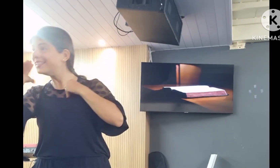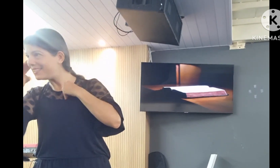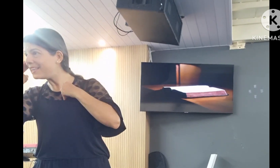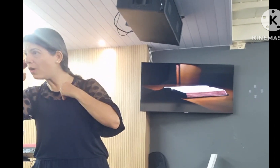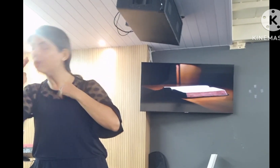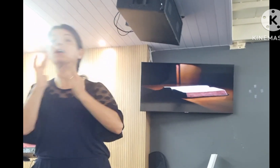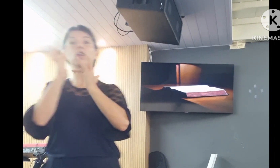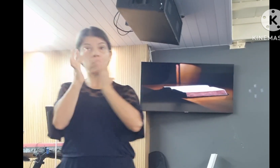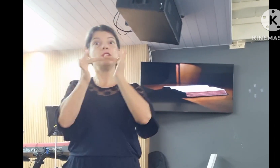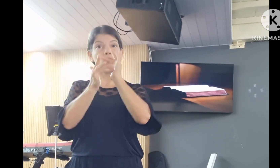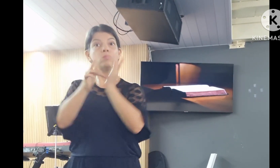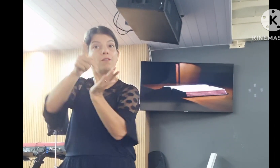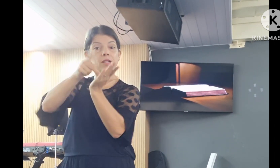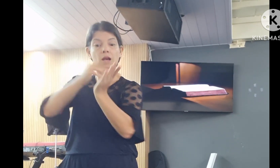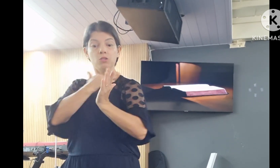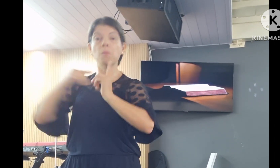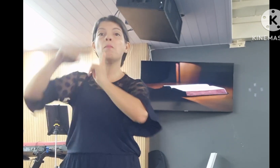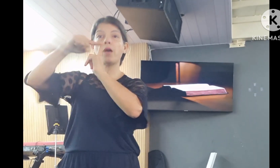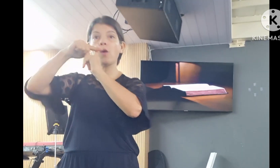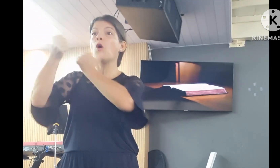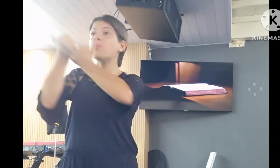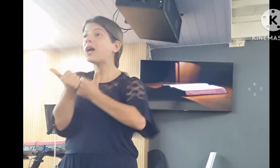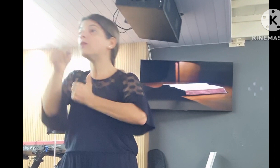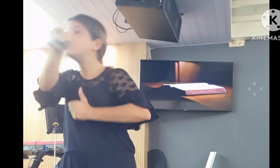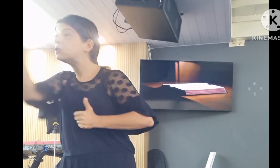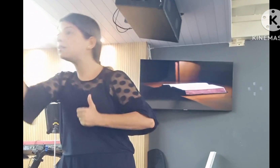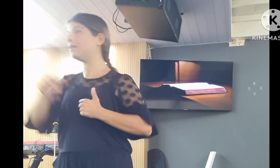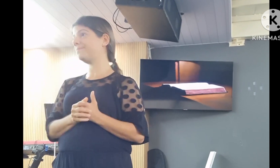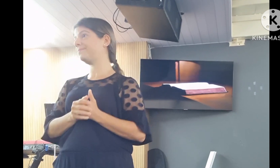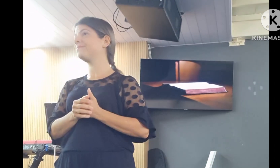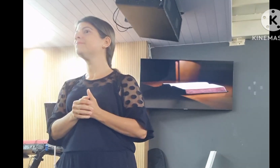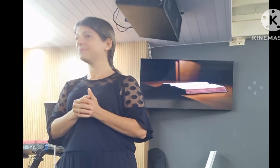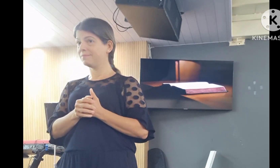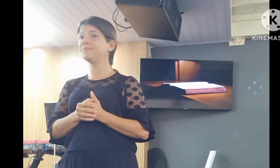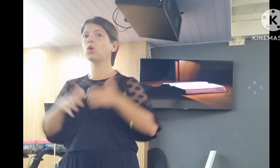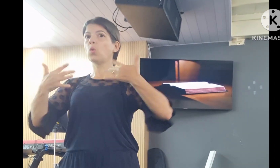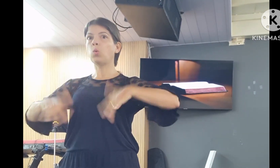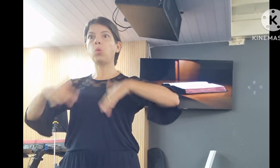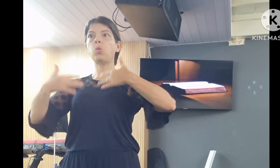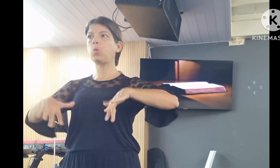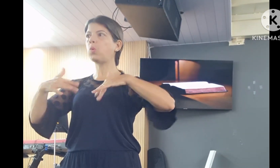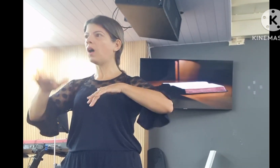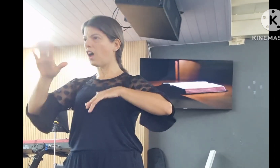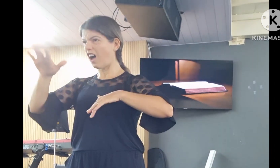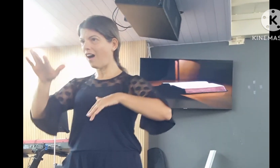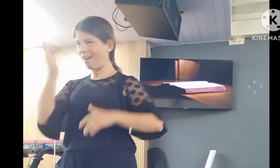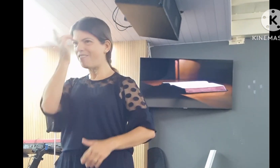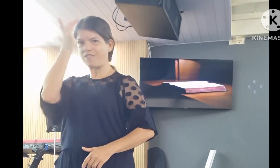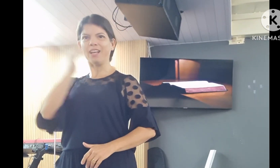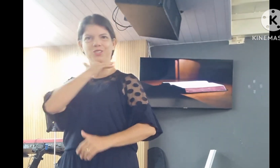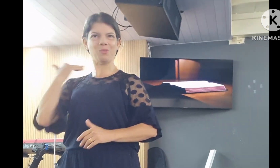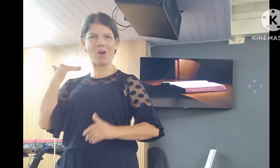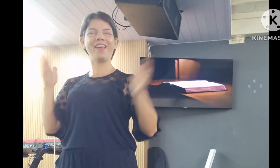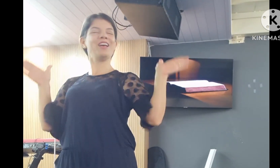Foi sepultado, morreu. Porque o pagamento da dívida era sangue, era morte. E